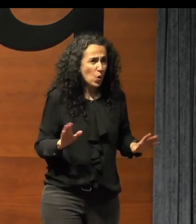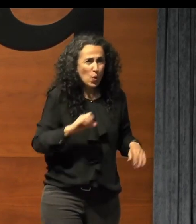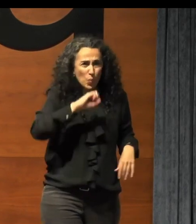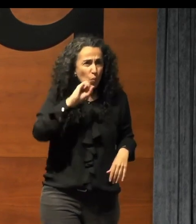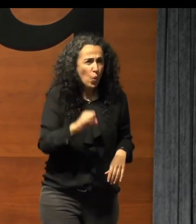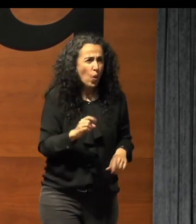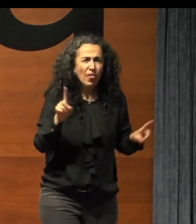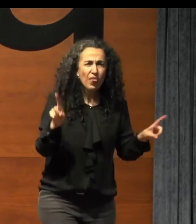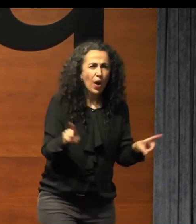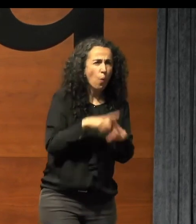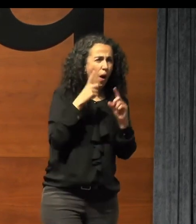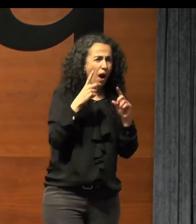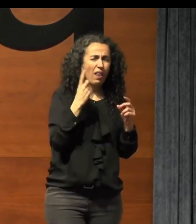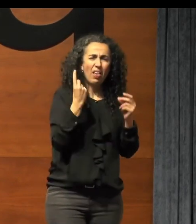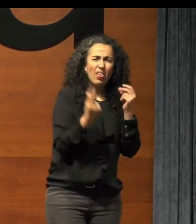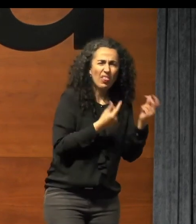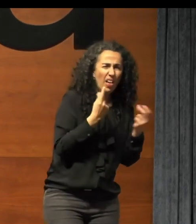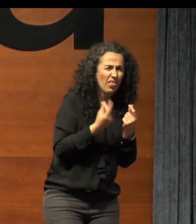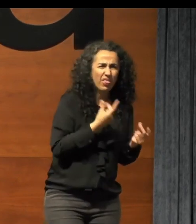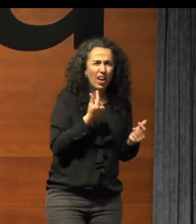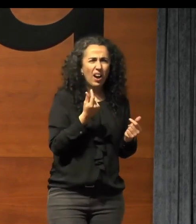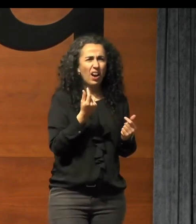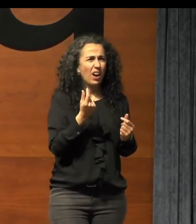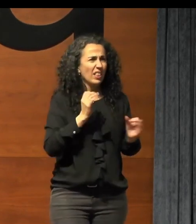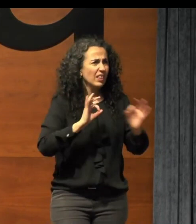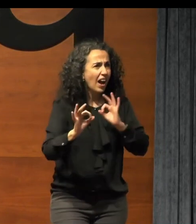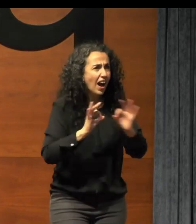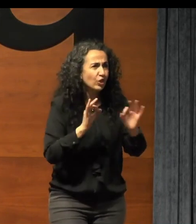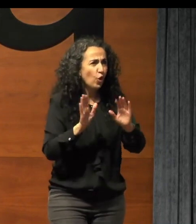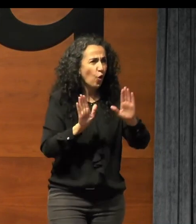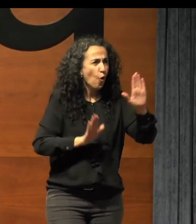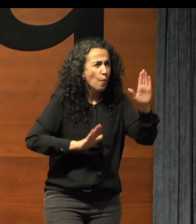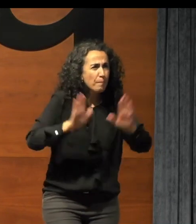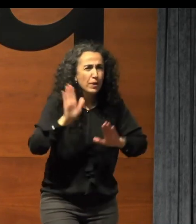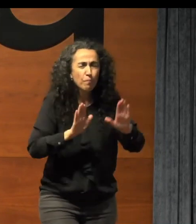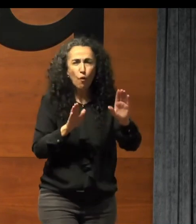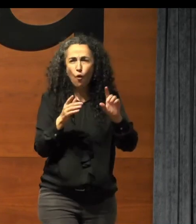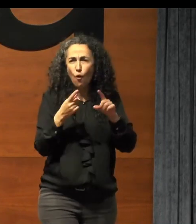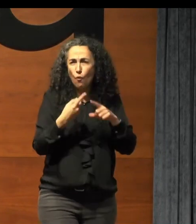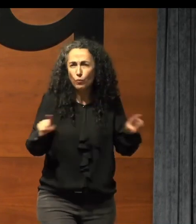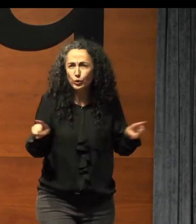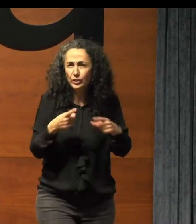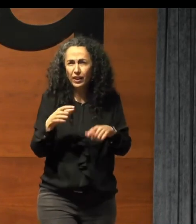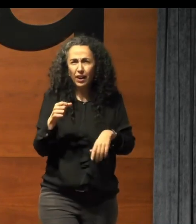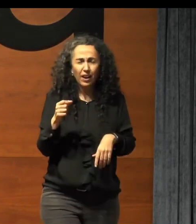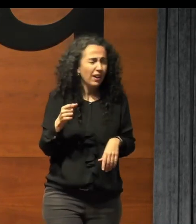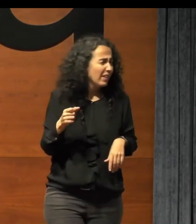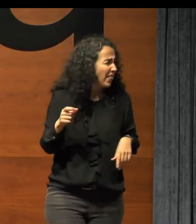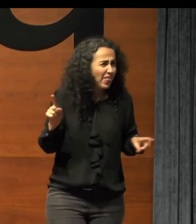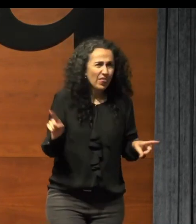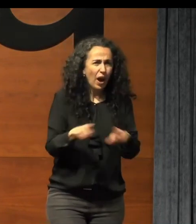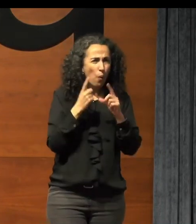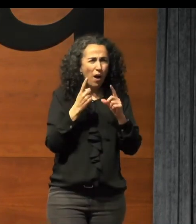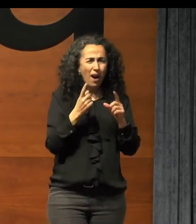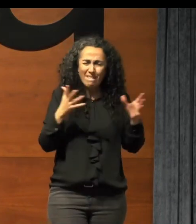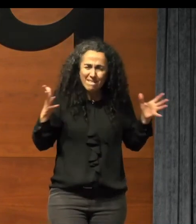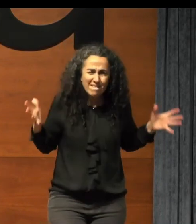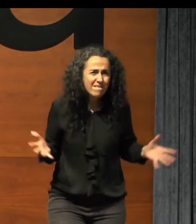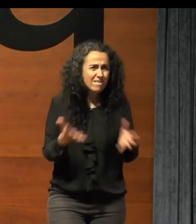apasionado de las manifestaciones artísticas en lengua de signos, ya fuera mimo, danza, música,